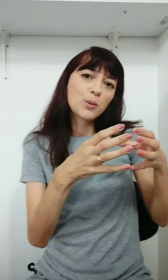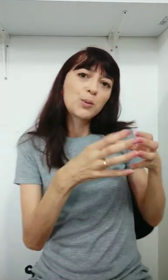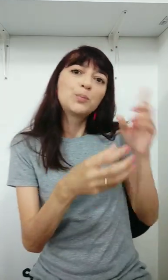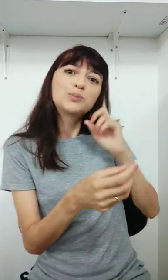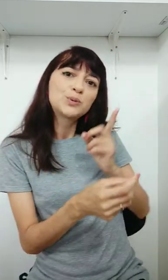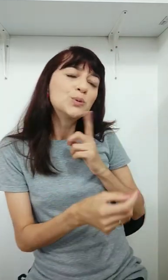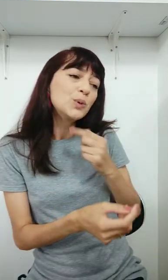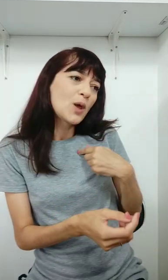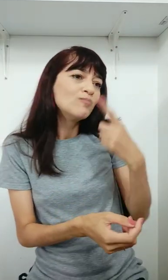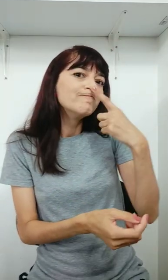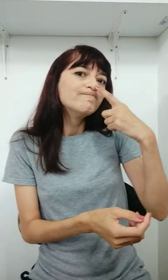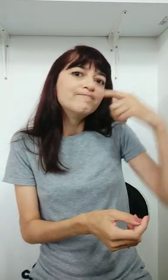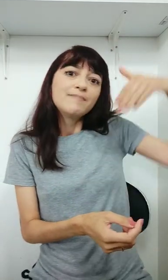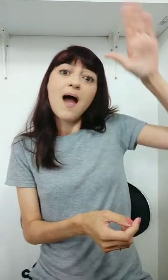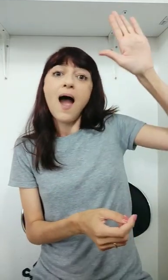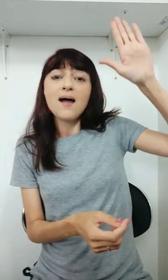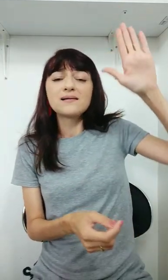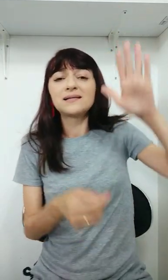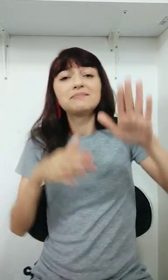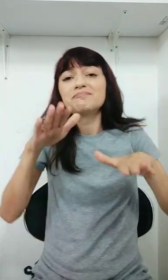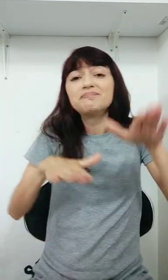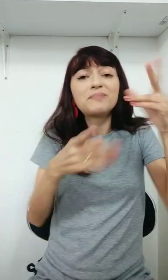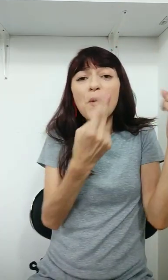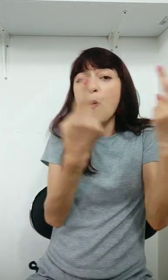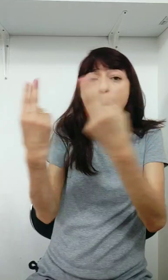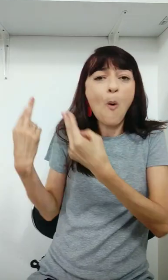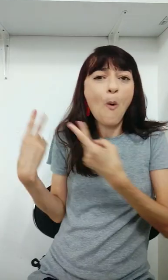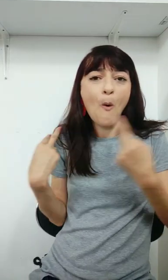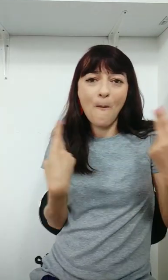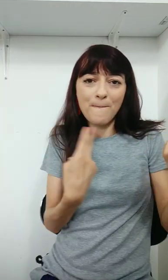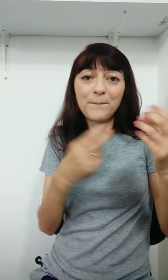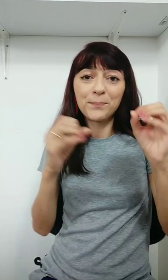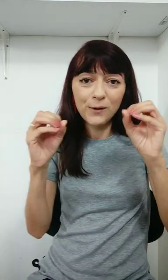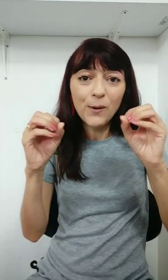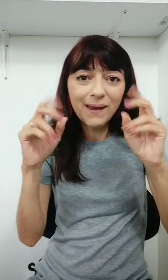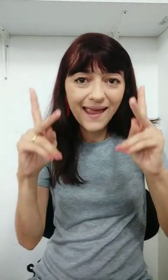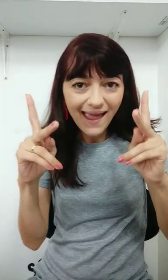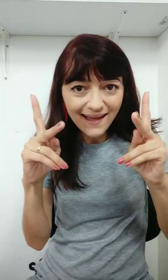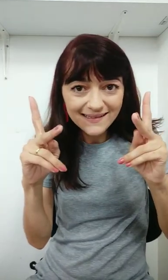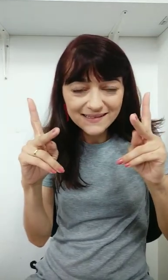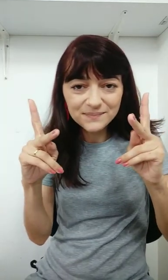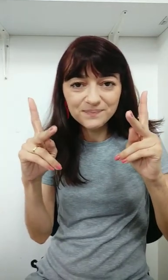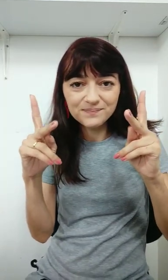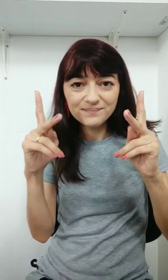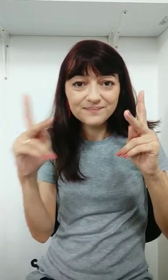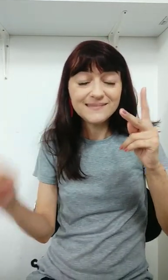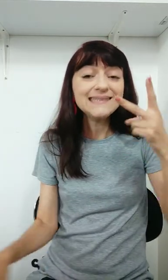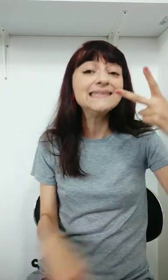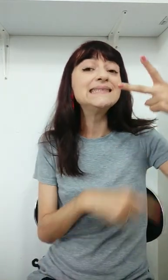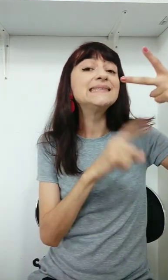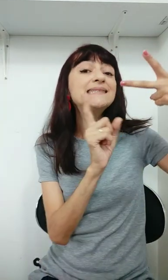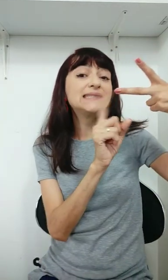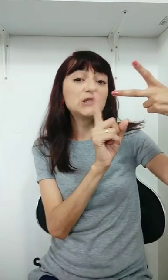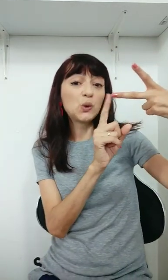se relacionam com as pessoas, eles também não vão gerar aquela intimidade de primeira. Isso acontece tanto com ouvintes quanto com surdos, né?